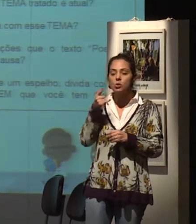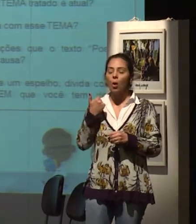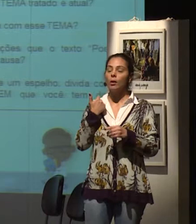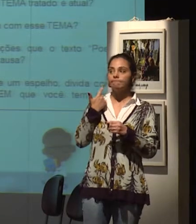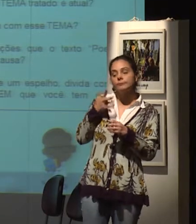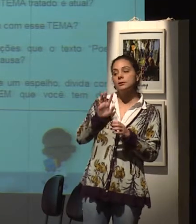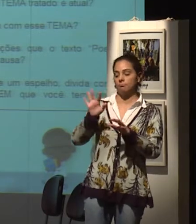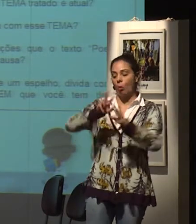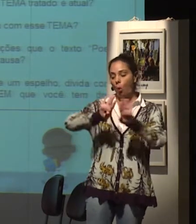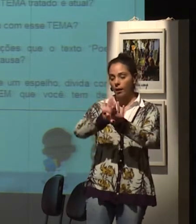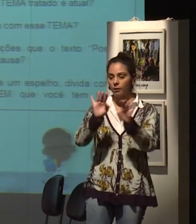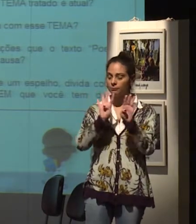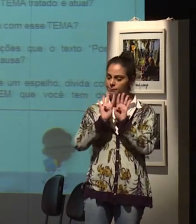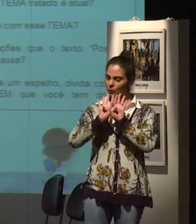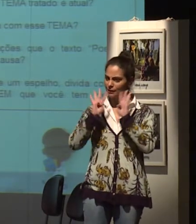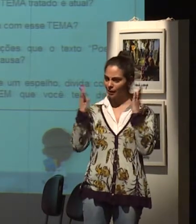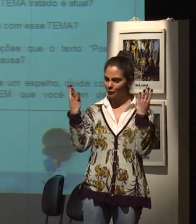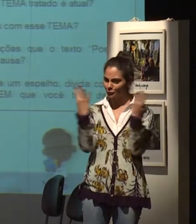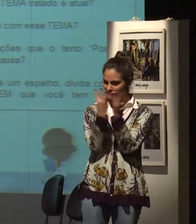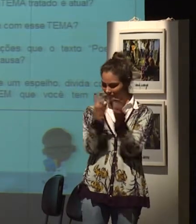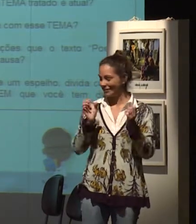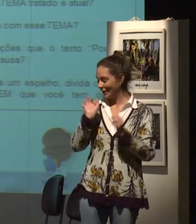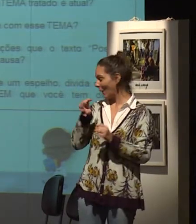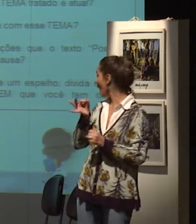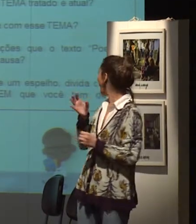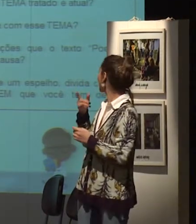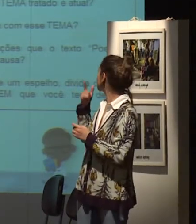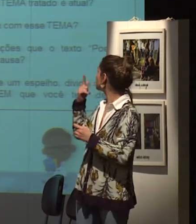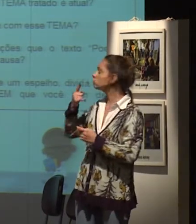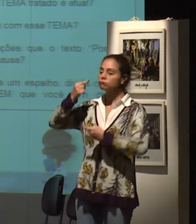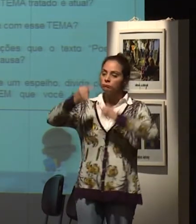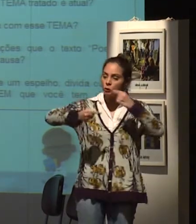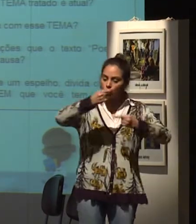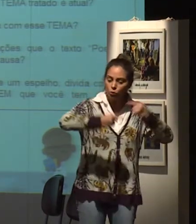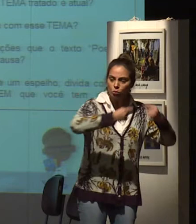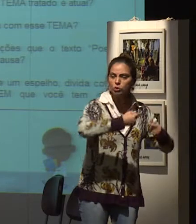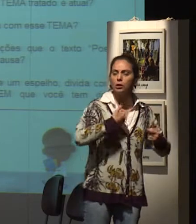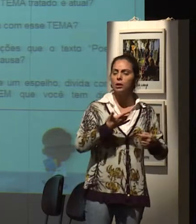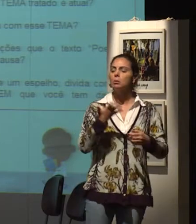mesmo, foi só para me nortear. Eu fiz um círculo com os alunos, todos sentados, e